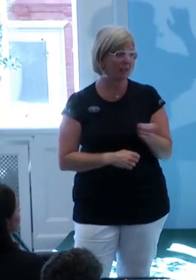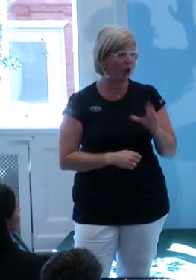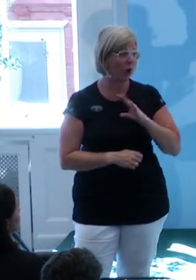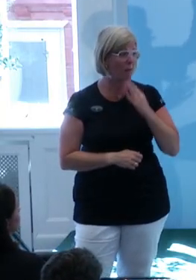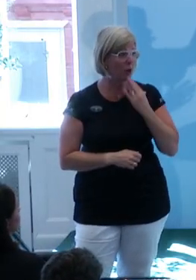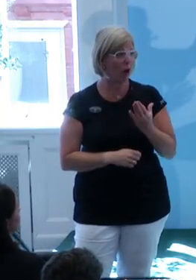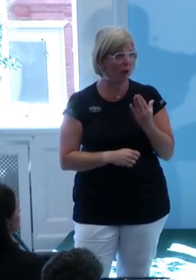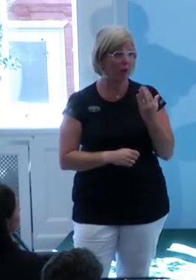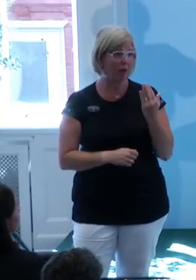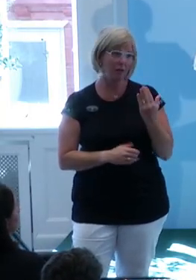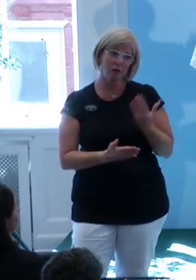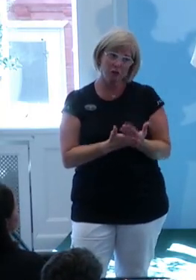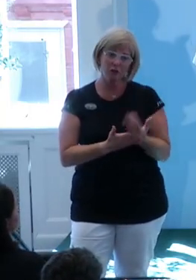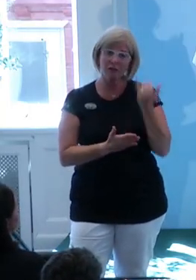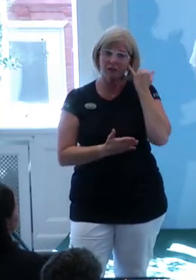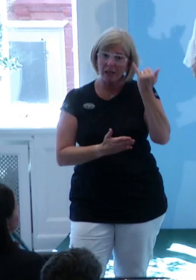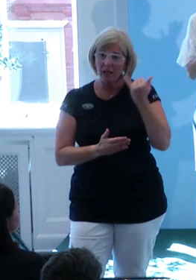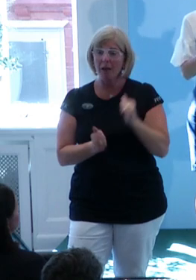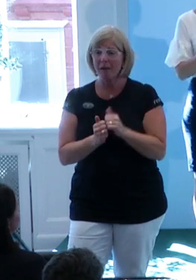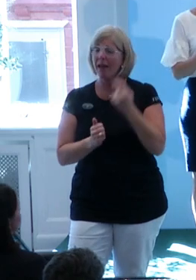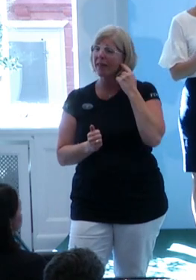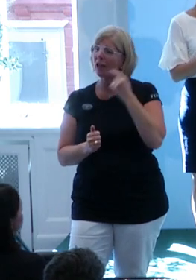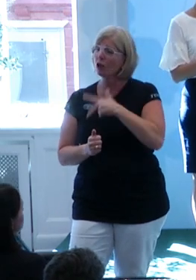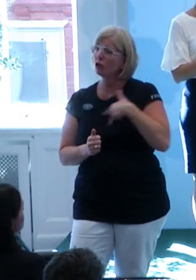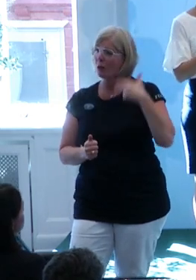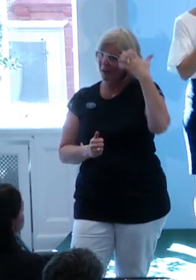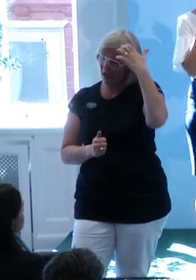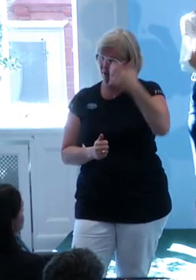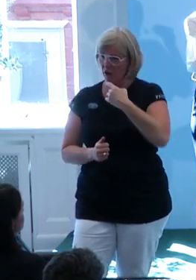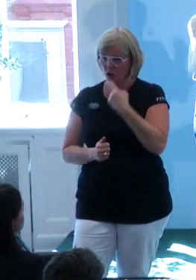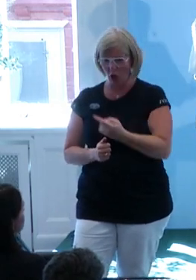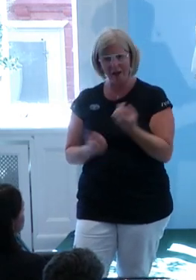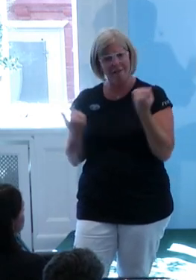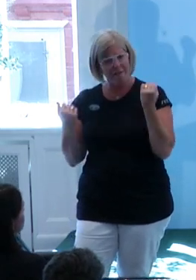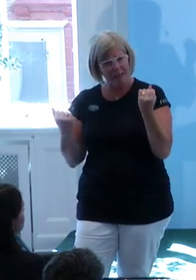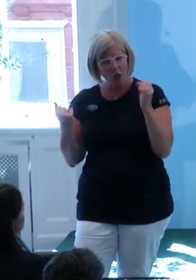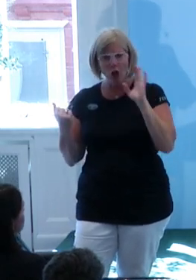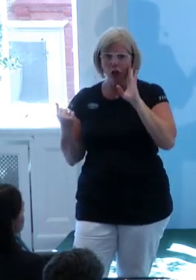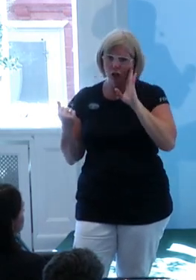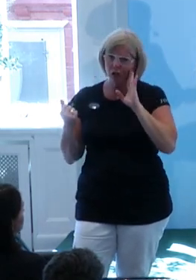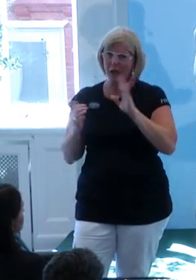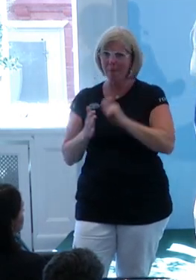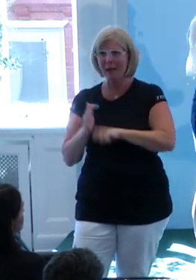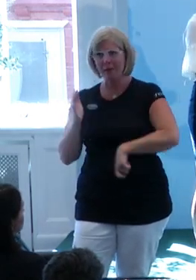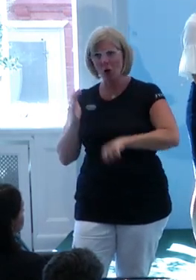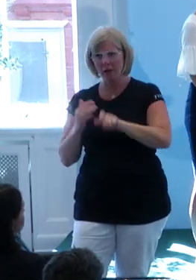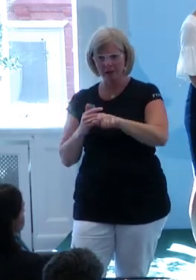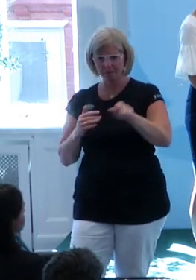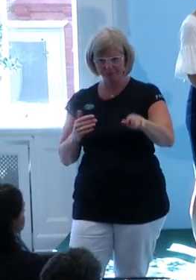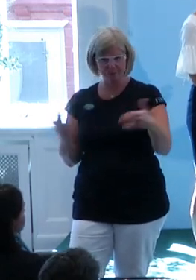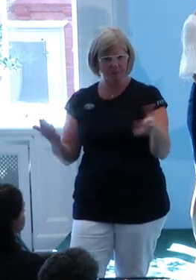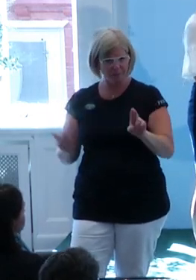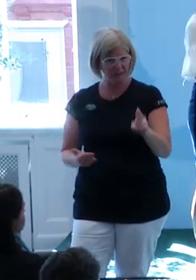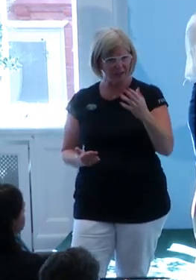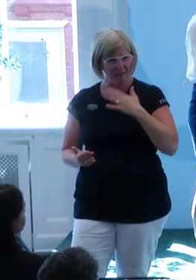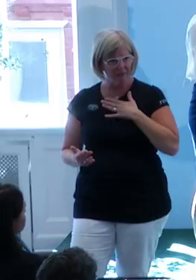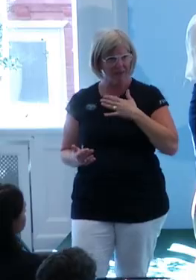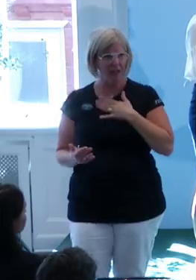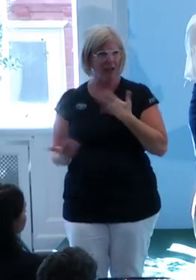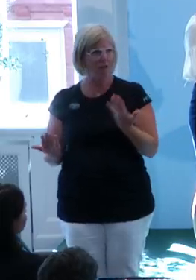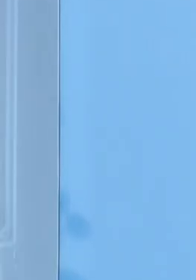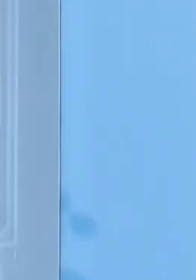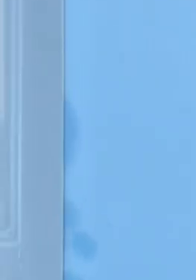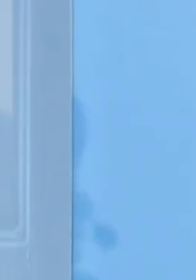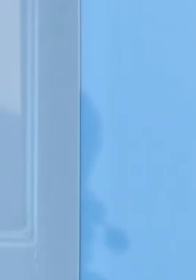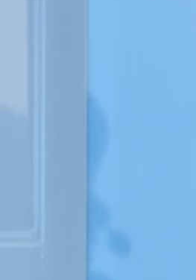Men jag tänker på det man också sa från Köpenhamns sida här. Hur oerhört viktigt det är att lyssna in vad medborgarna faktiskt vill. Vad det är de